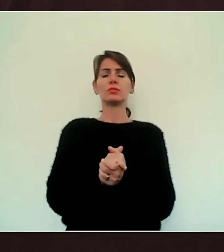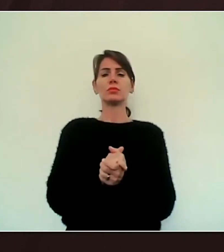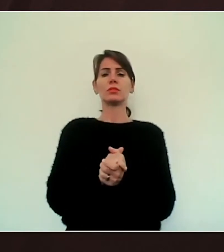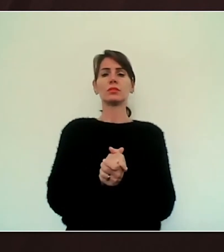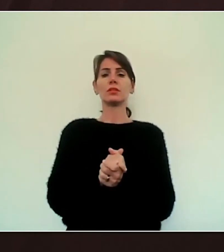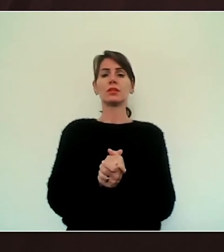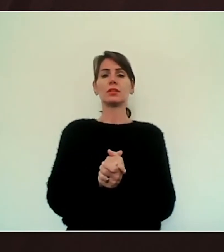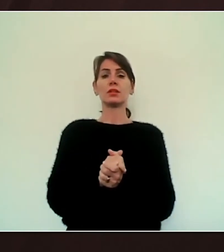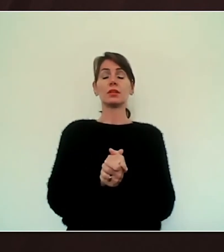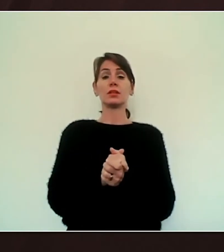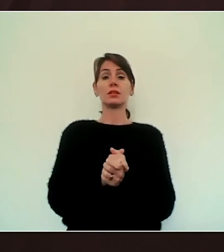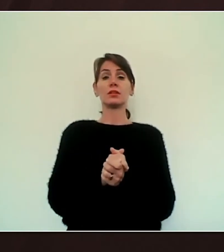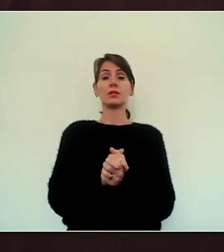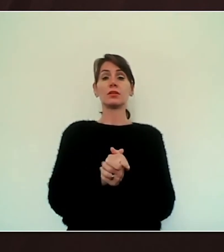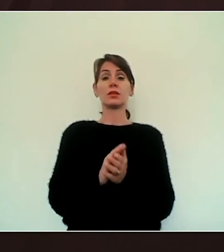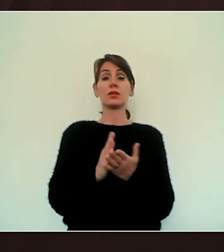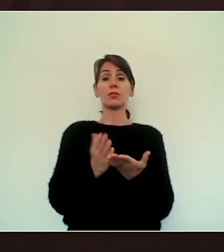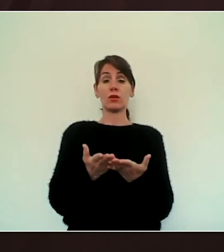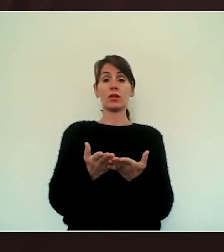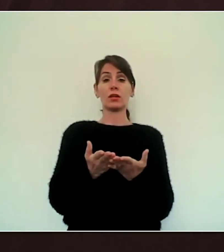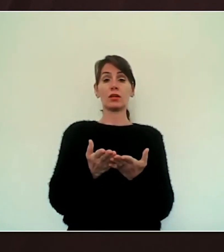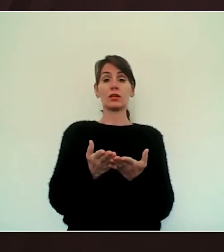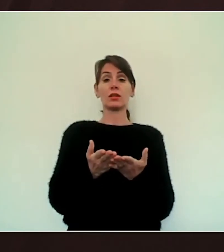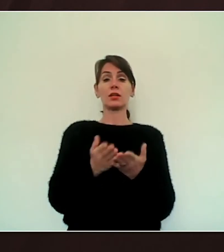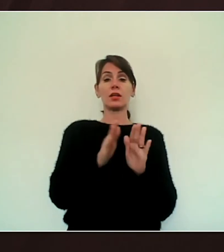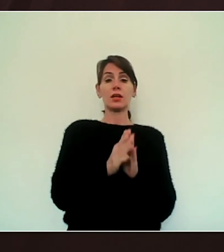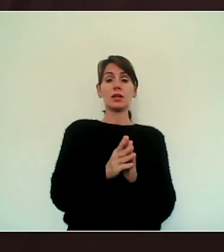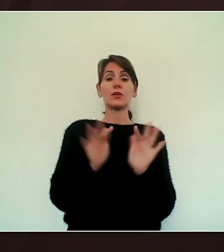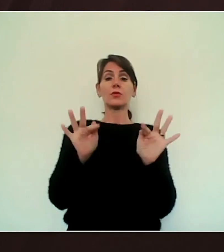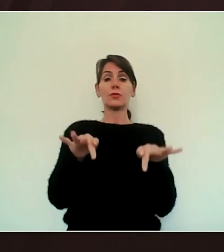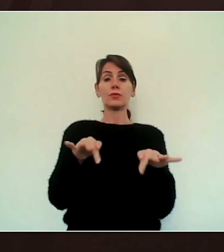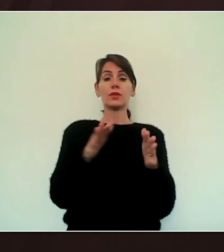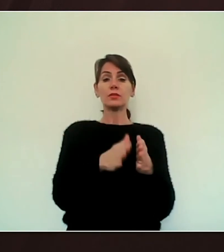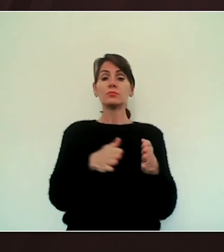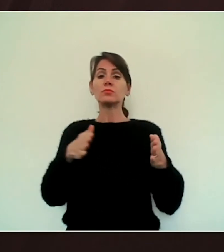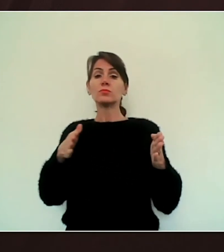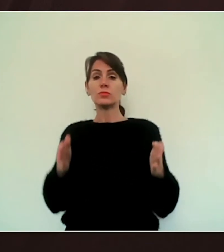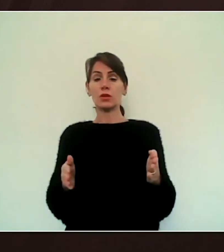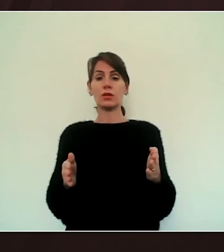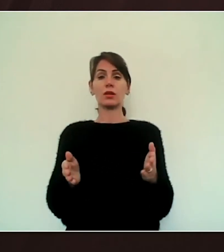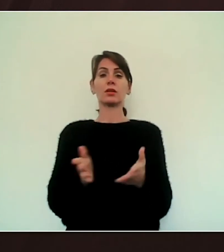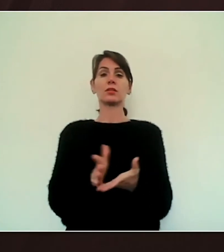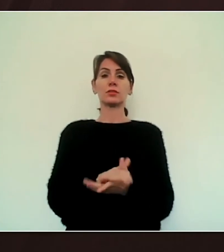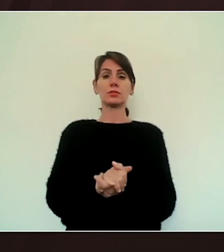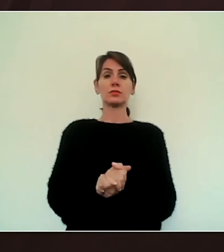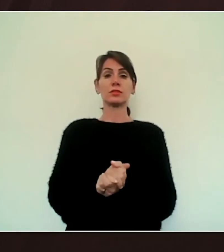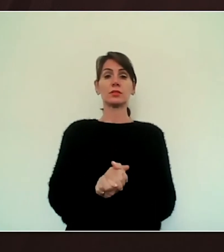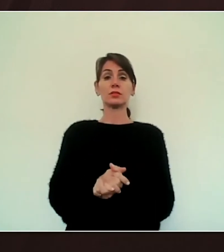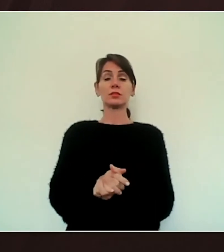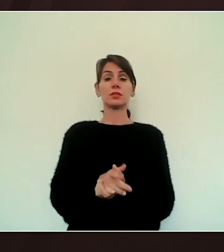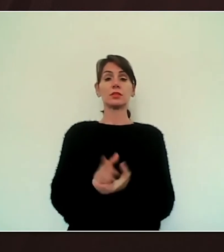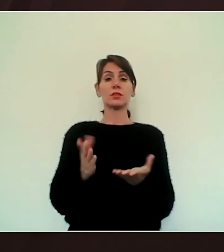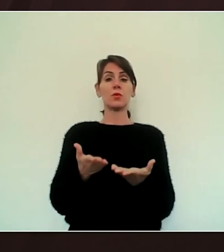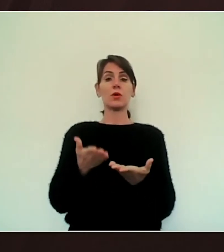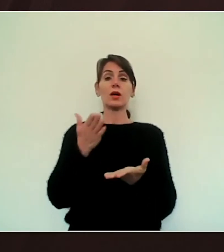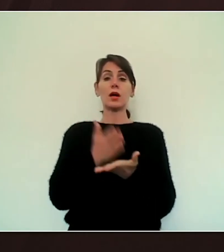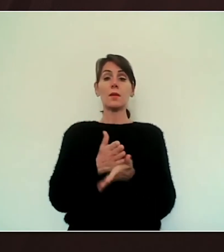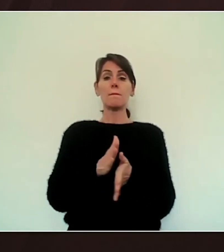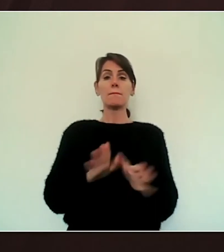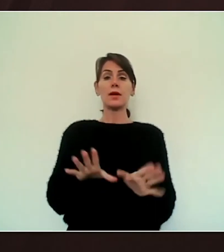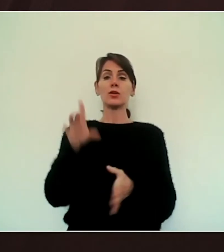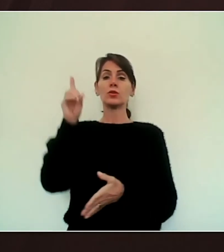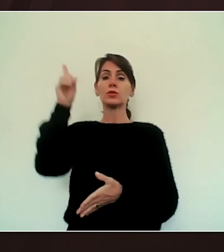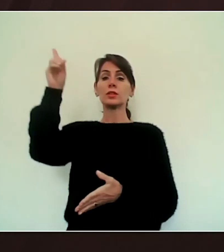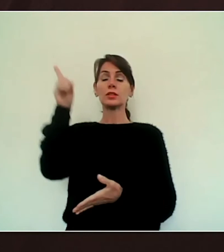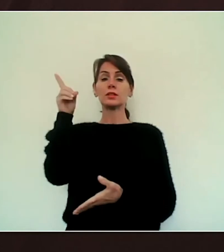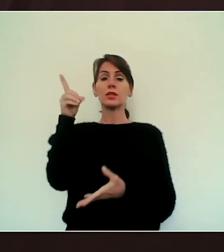no fechar das cortinas. Nós estamos na conclusão do que Deus quer fazer aqui na terra. E Deus